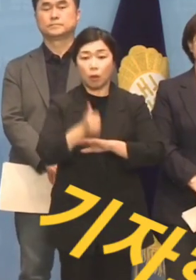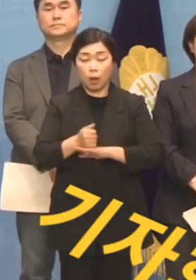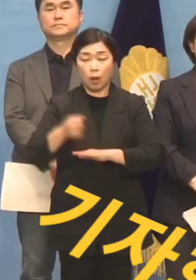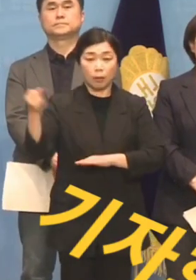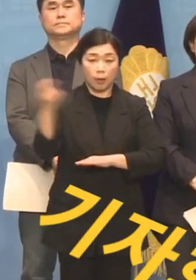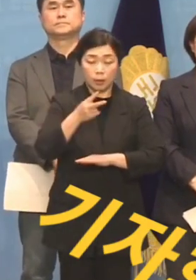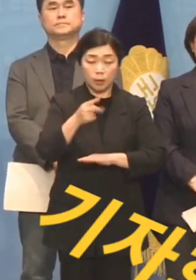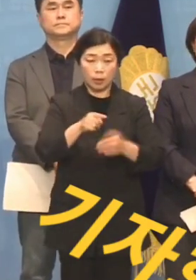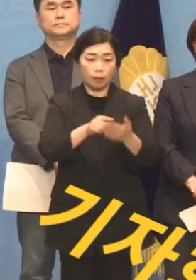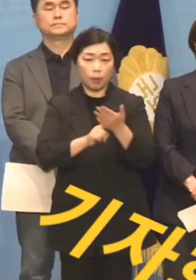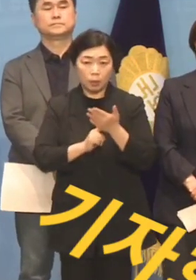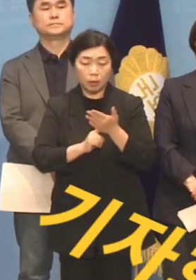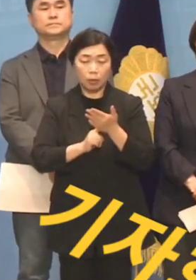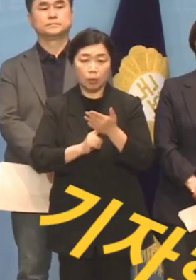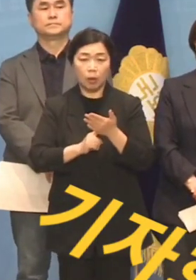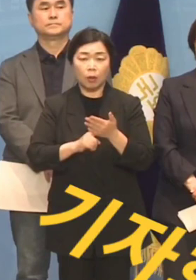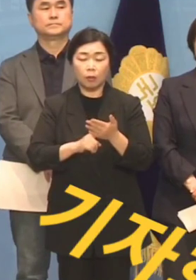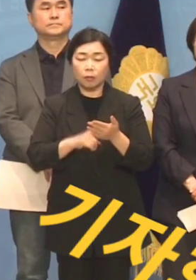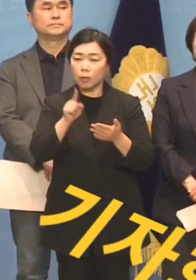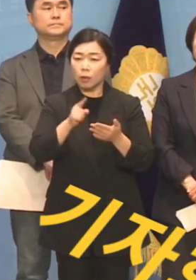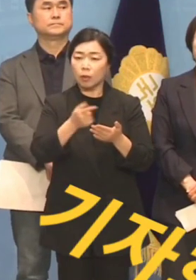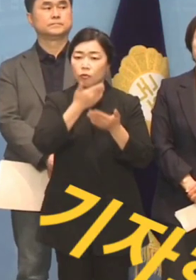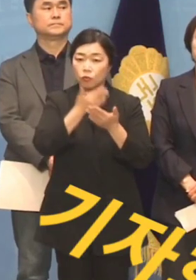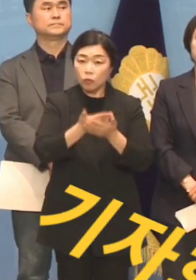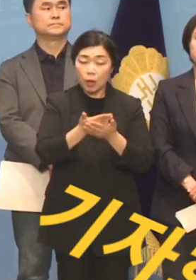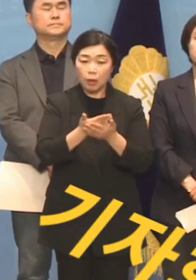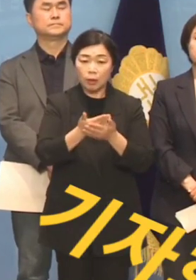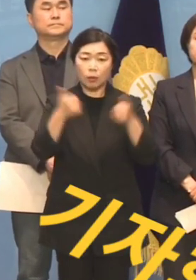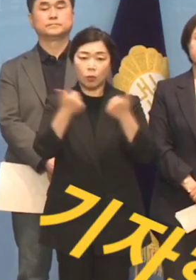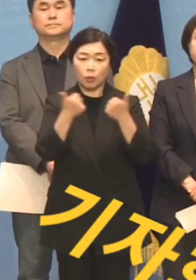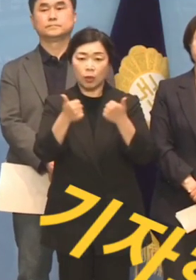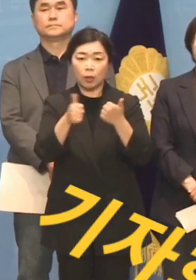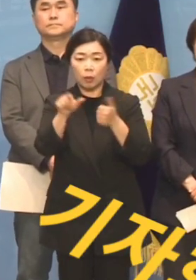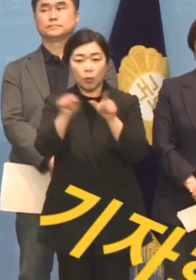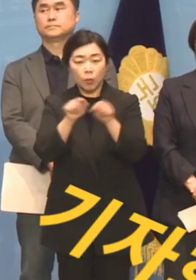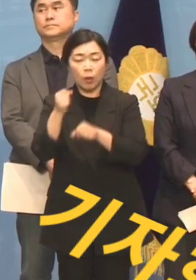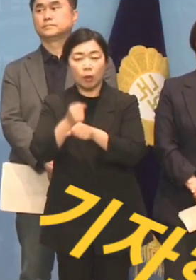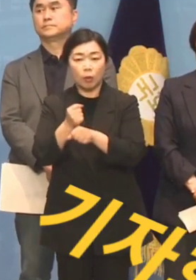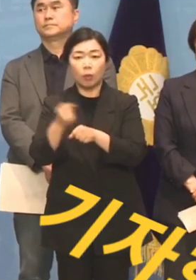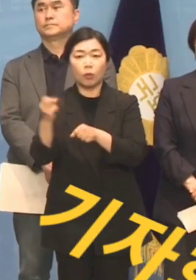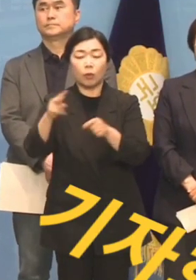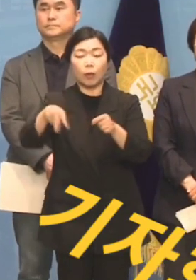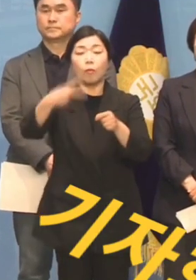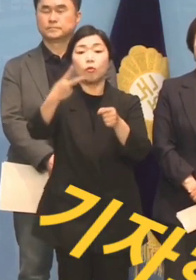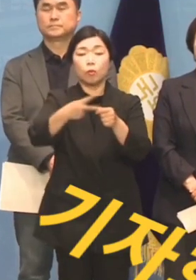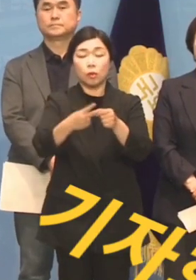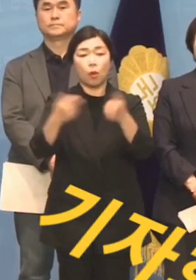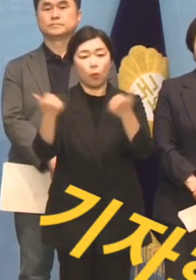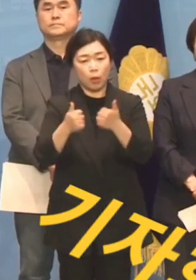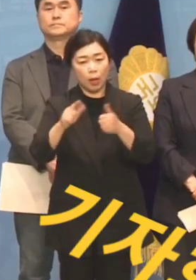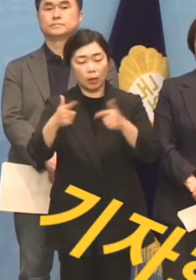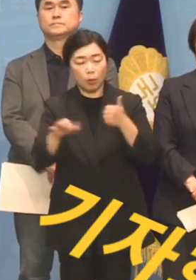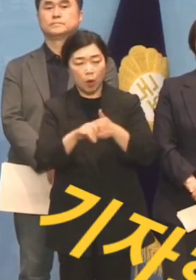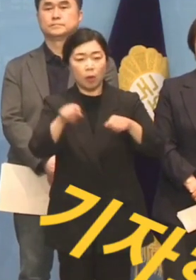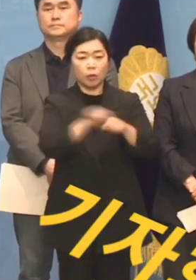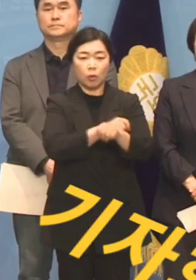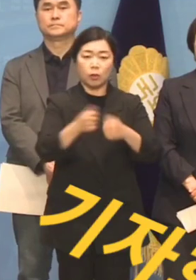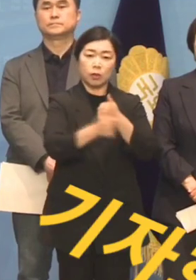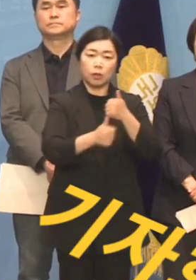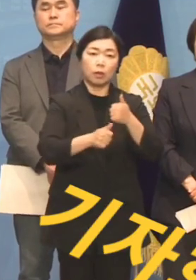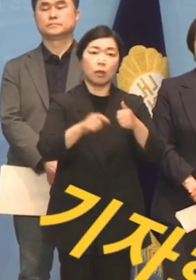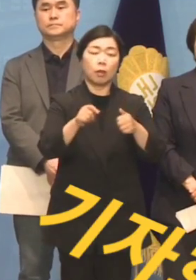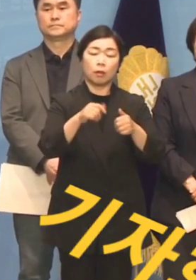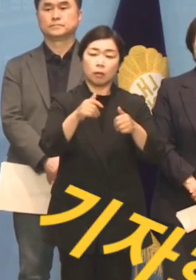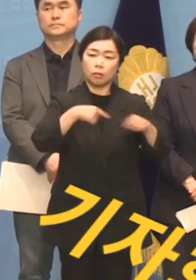다시 도출해서 새로운 핵심적인 논의를 이어나갈 소위원회나 또는 정계특위에서 논의의 갈래를